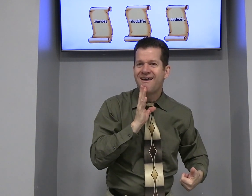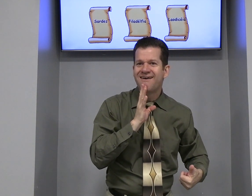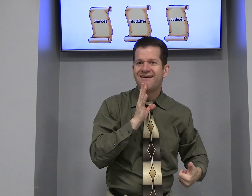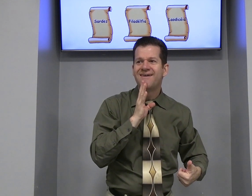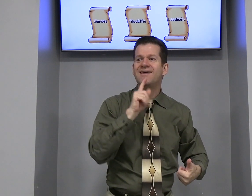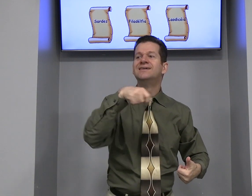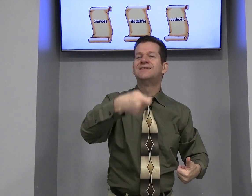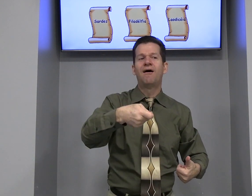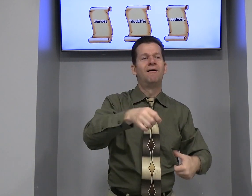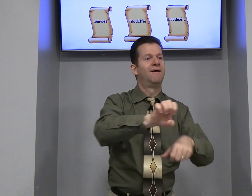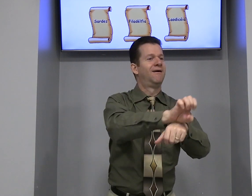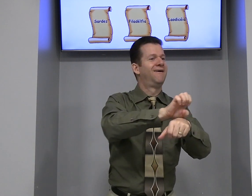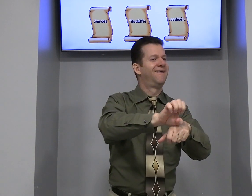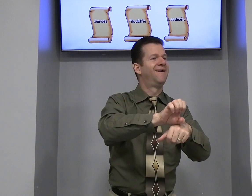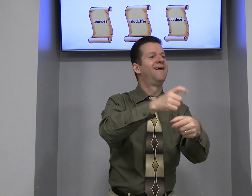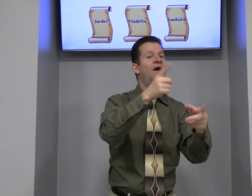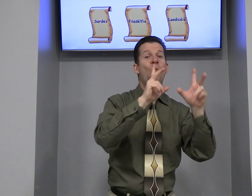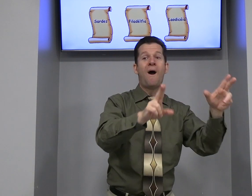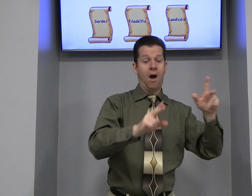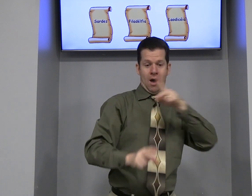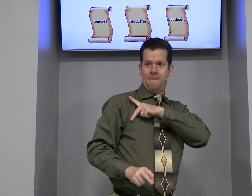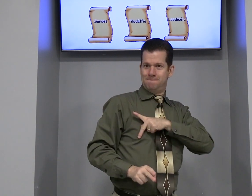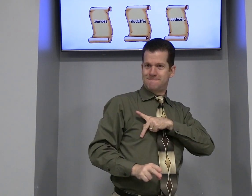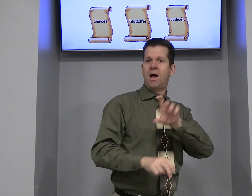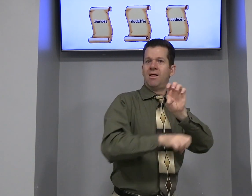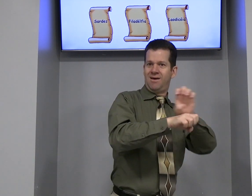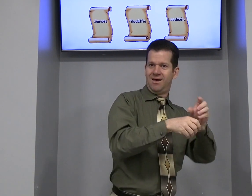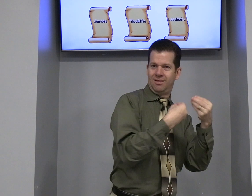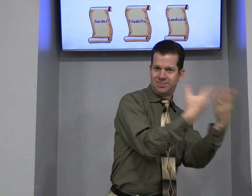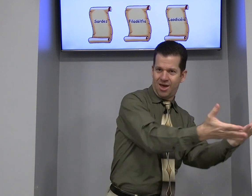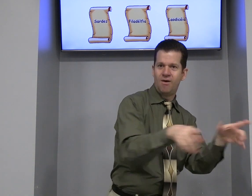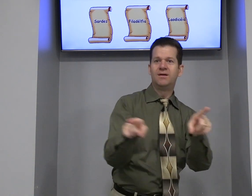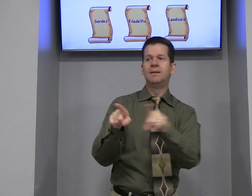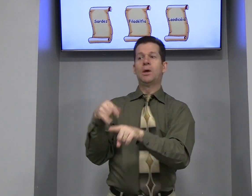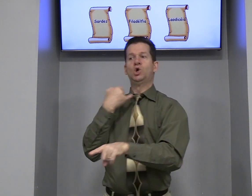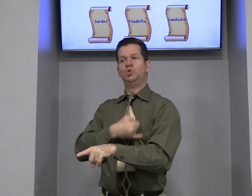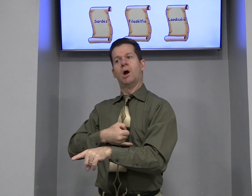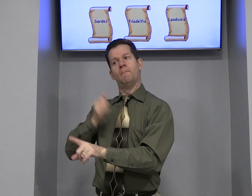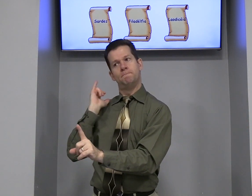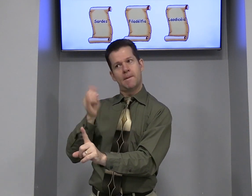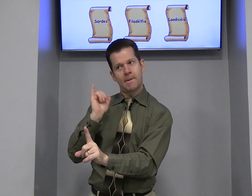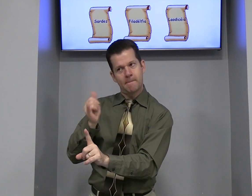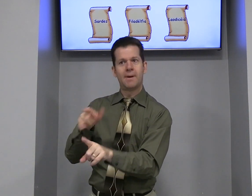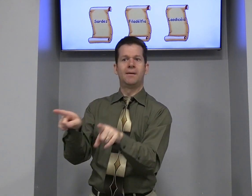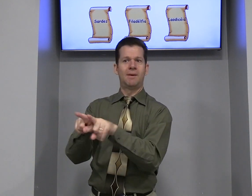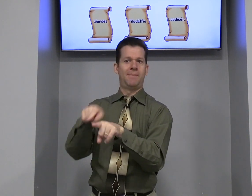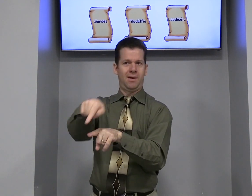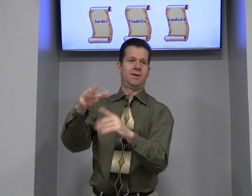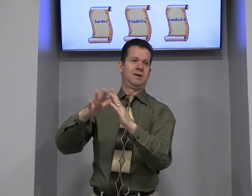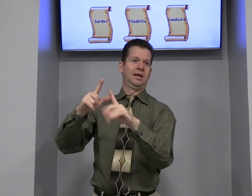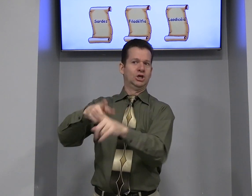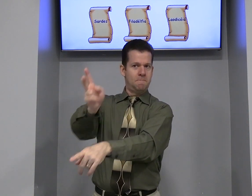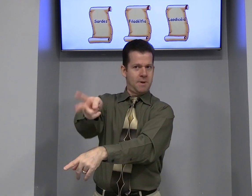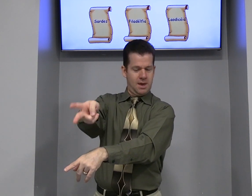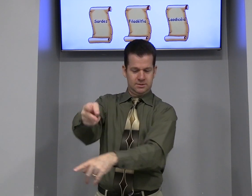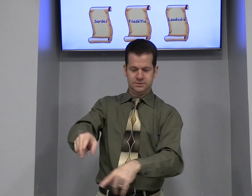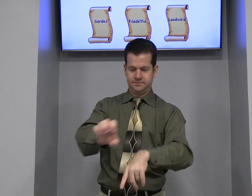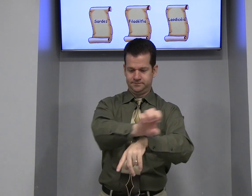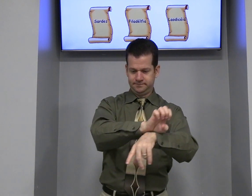você conhece? Efésio, igual sinal. Assim, Efésio, igual Paulo escreveu, e também João escreveu a carta e